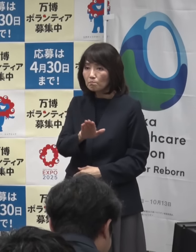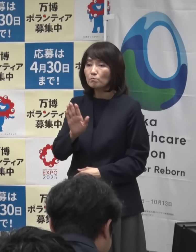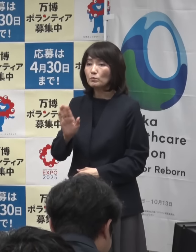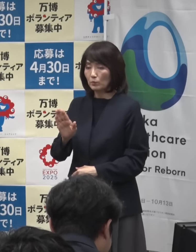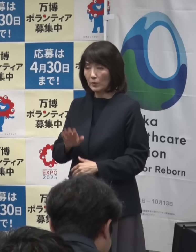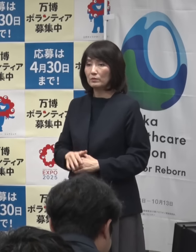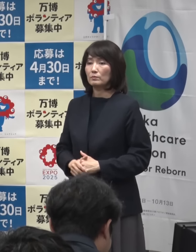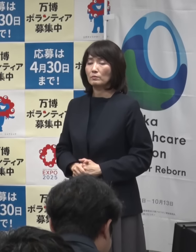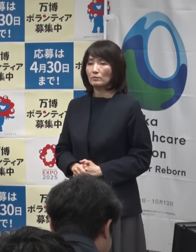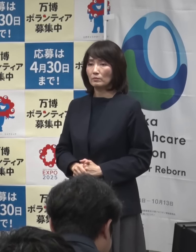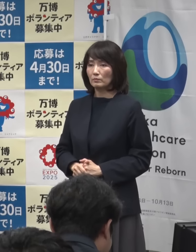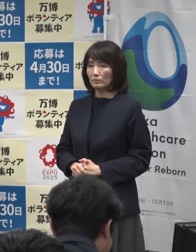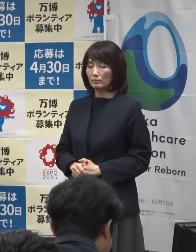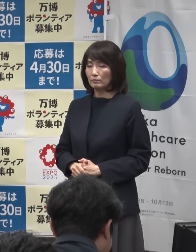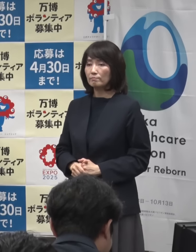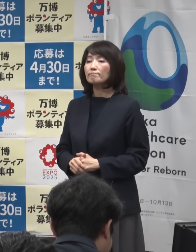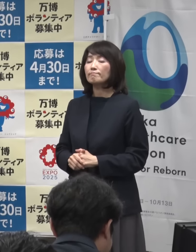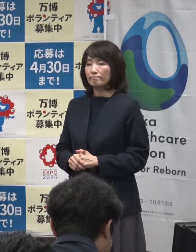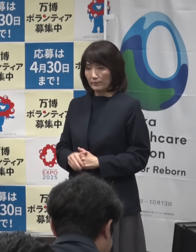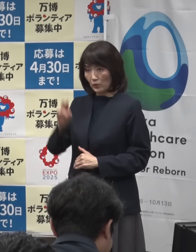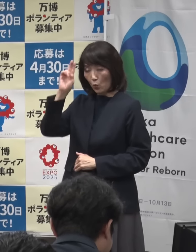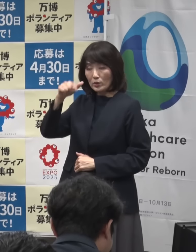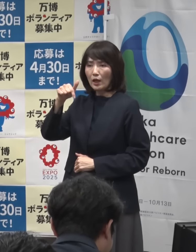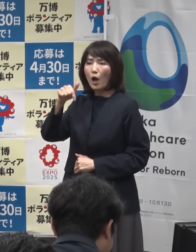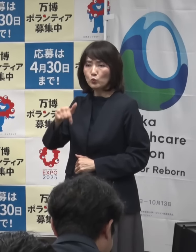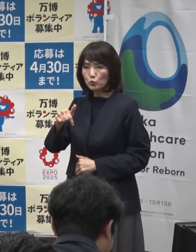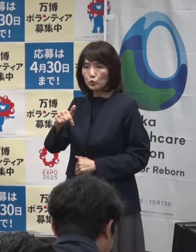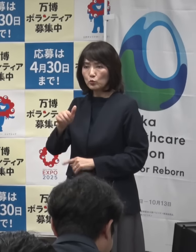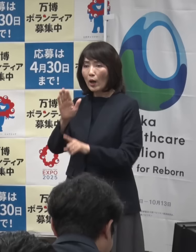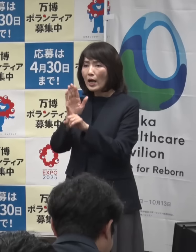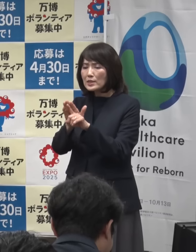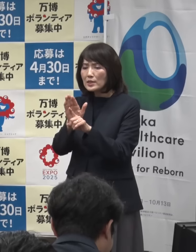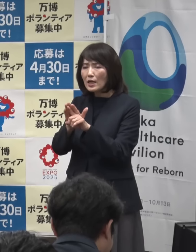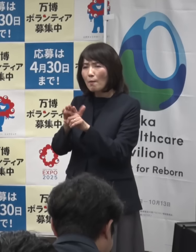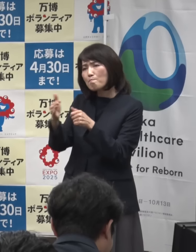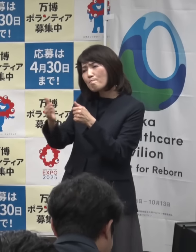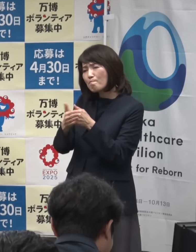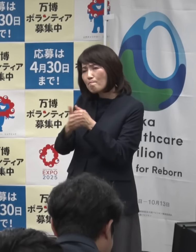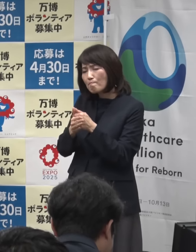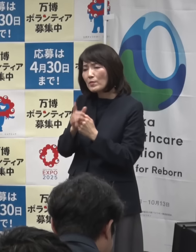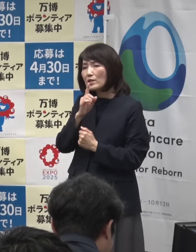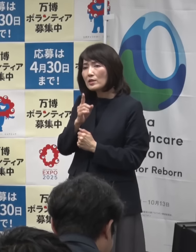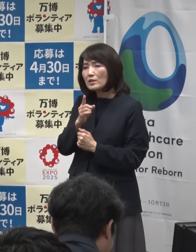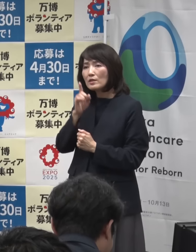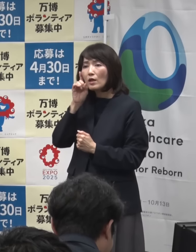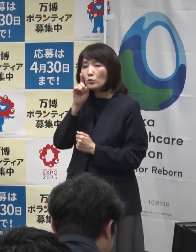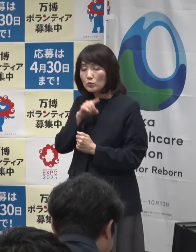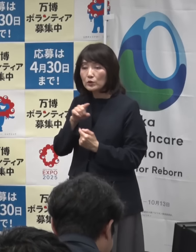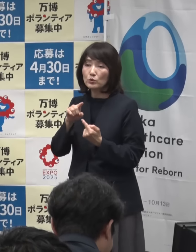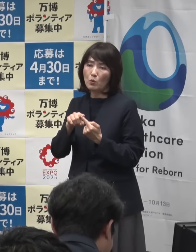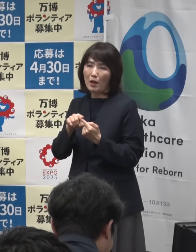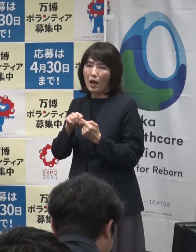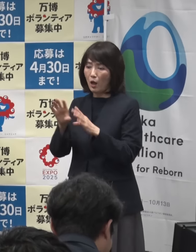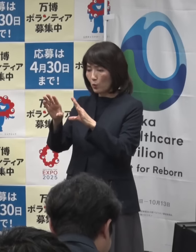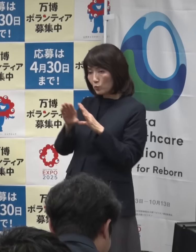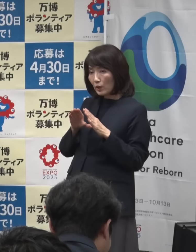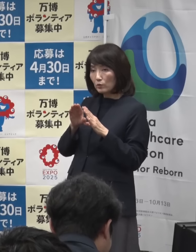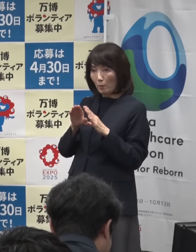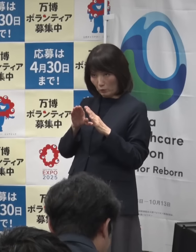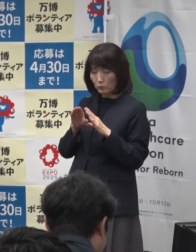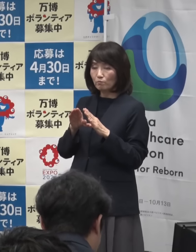だというふうに思っています。ですので大阪府においては支援を求める声を上げやすい、また声を受け止めていこう